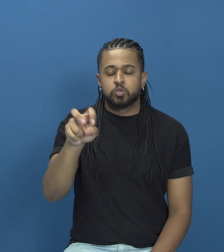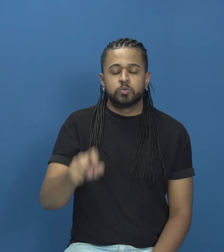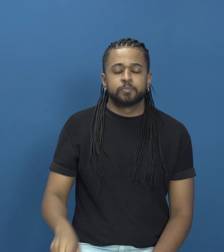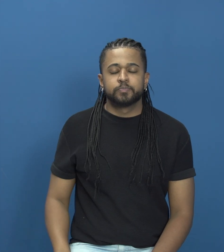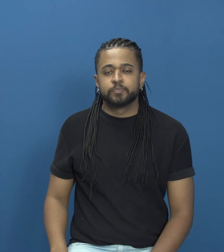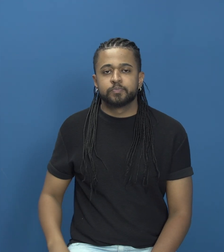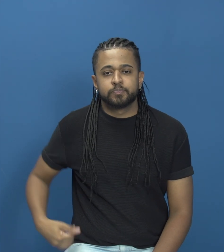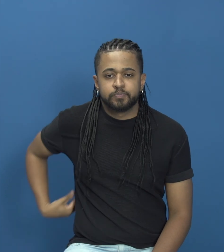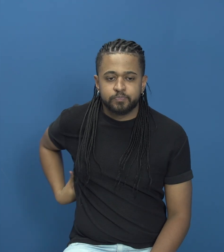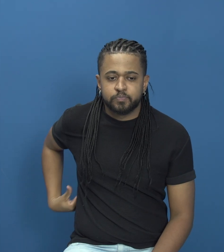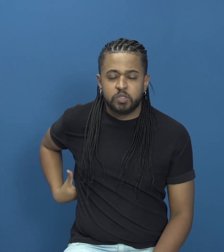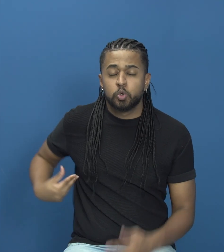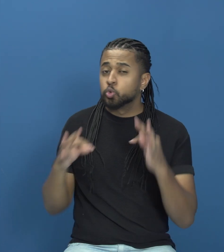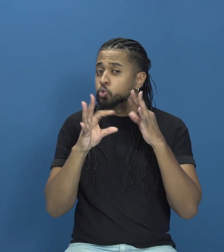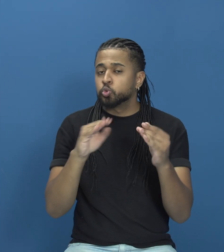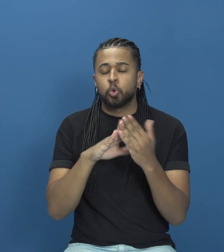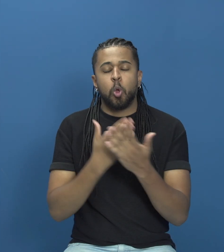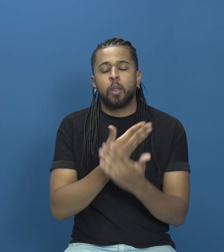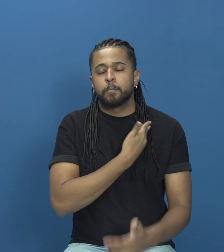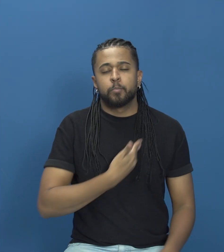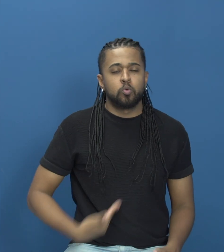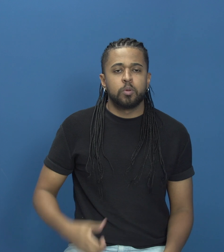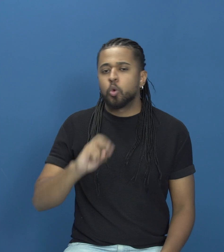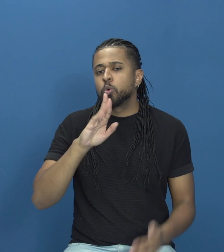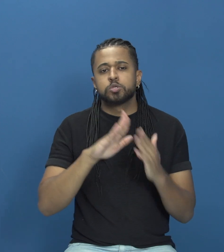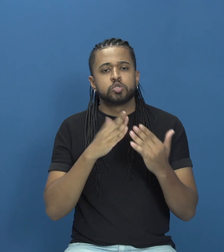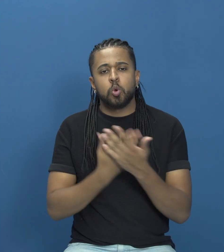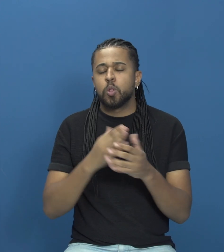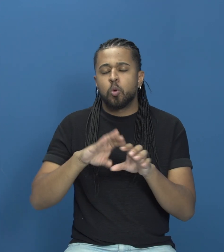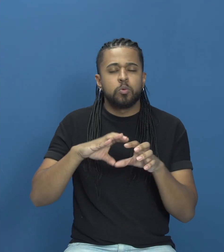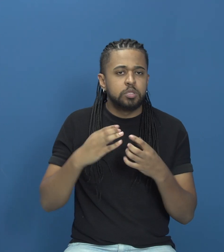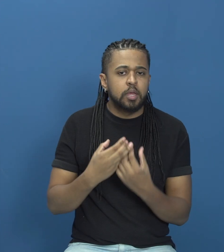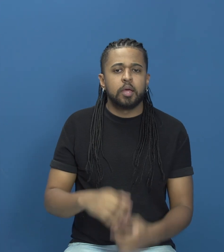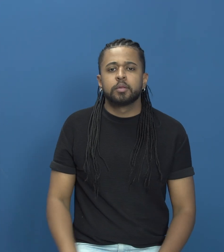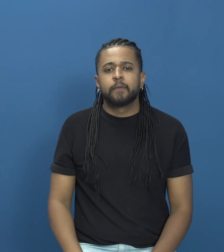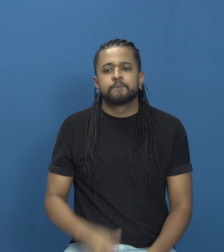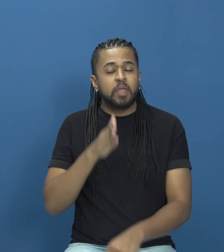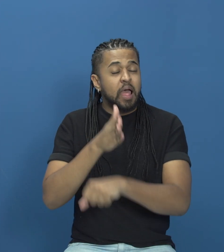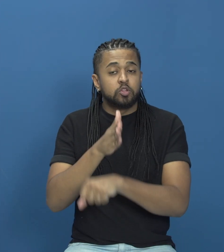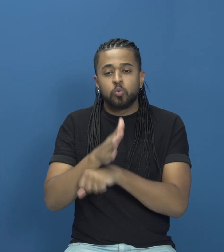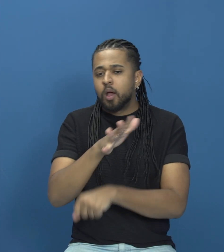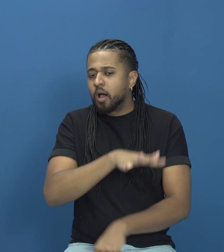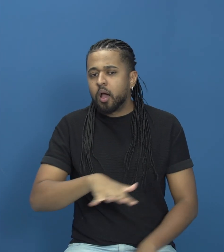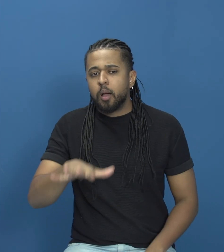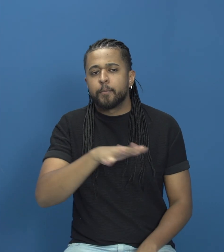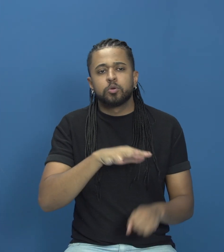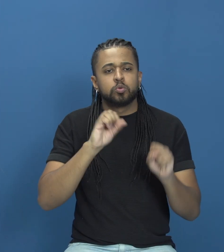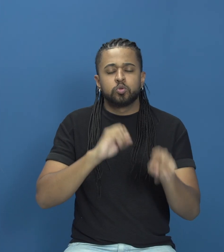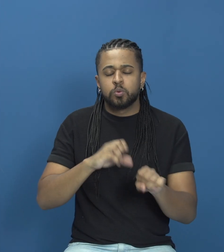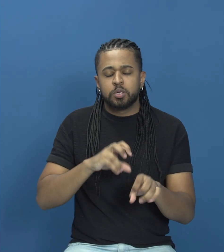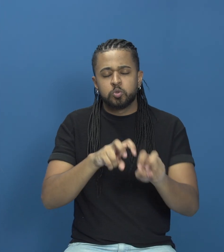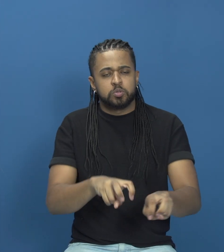7.5.2.5. Integralmente em escola pública ou em escolas comunitárias que atuam no âmbito da educação do